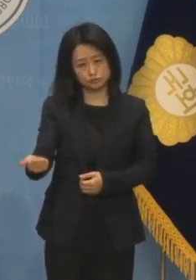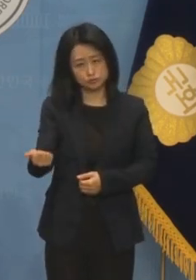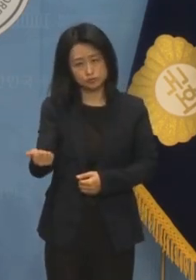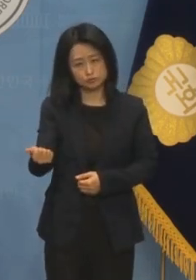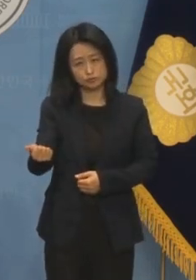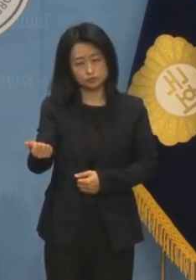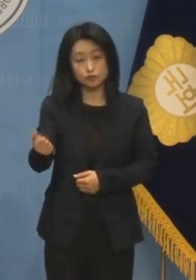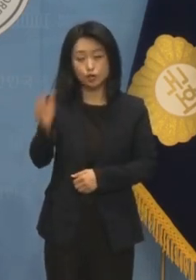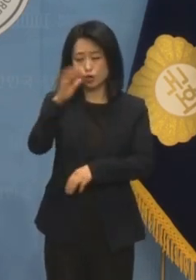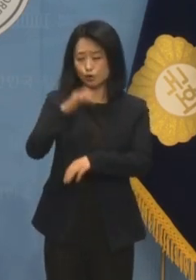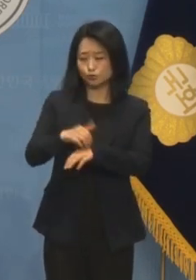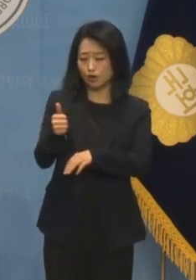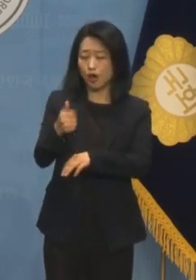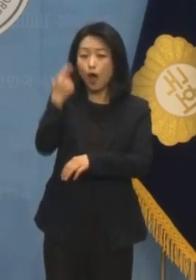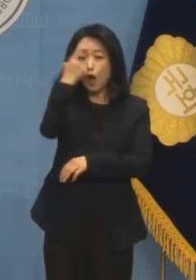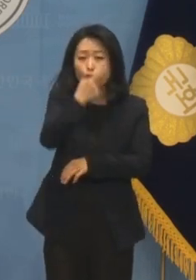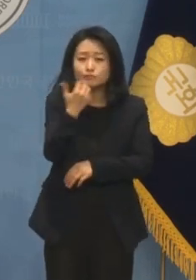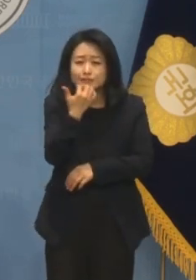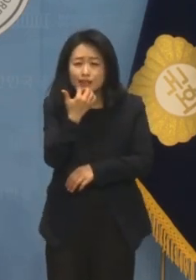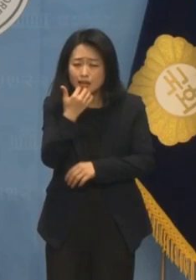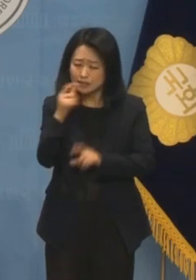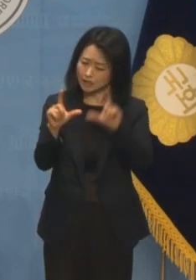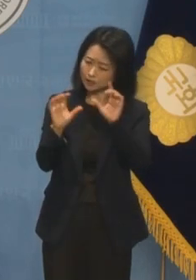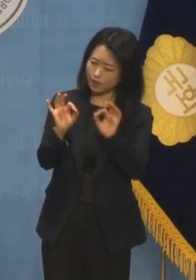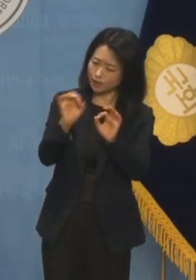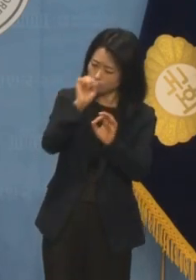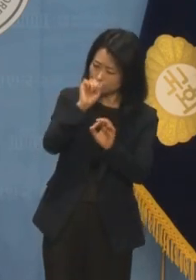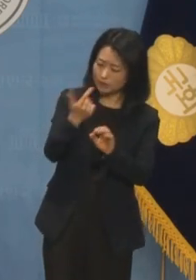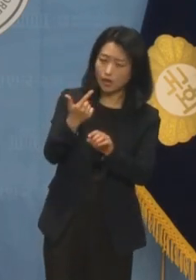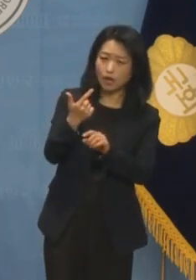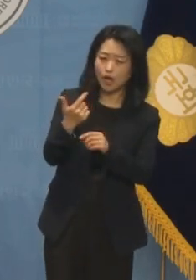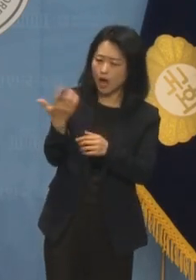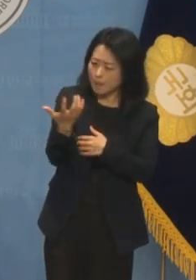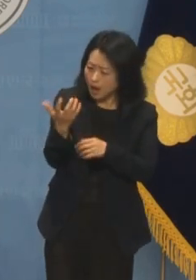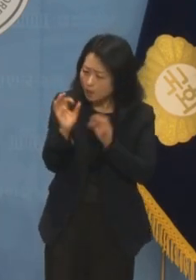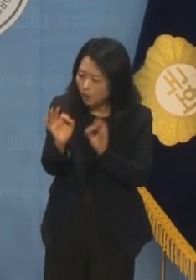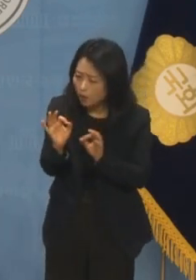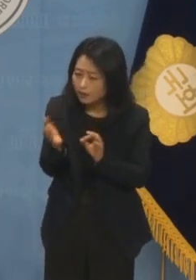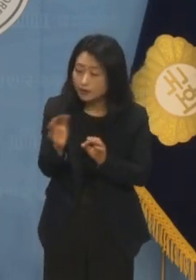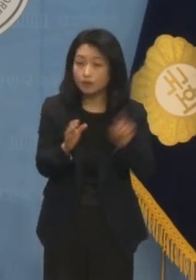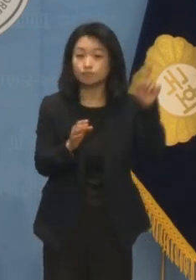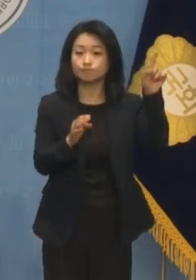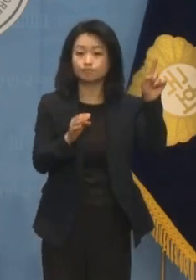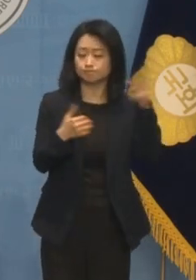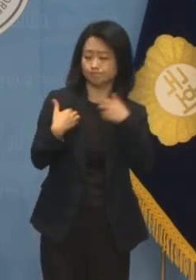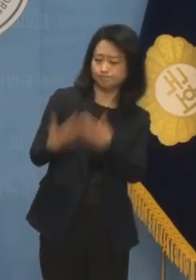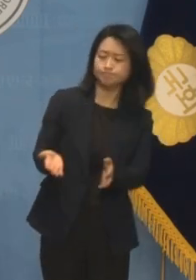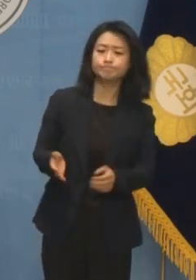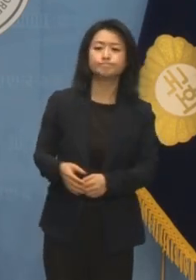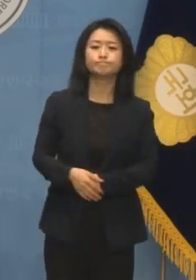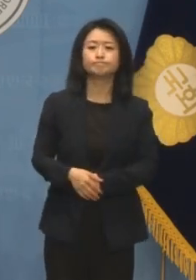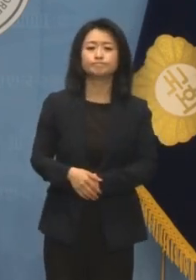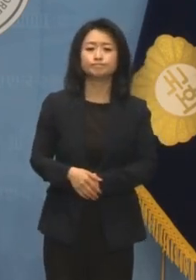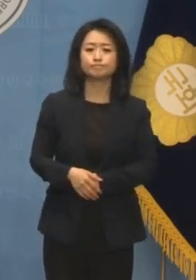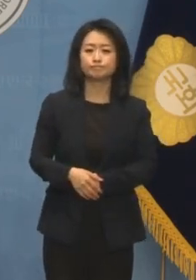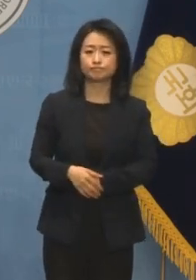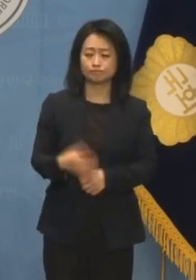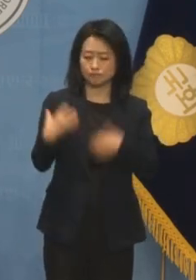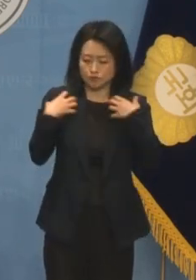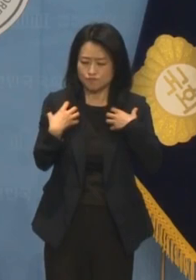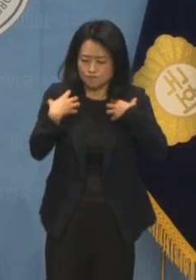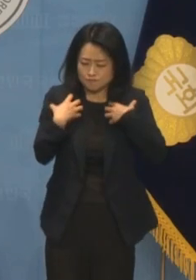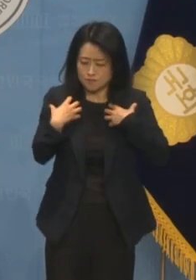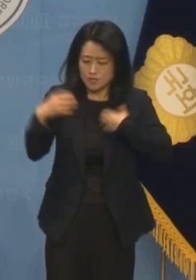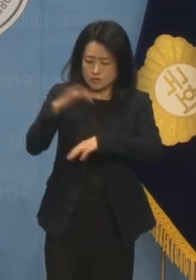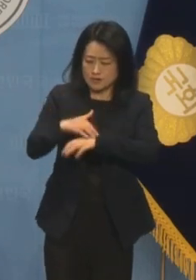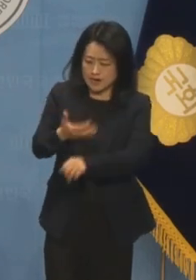병 안과 상태가 좋지 않지만 집행부는 하지 않고 차례를